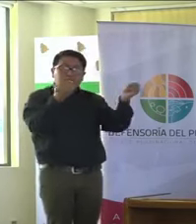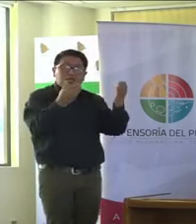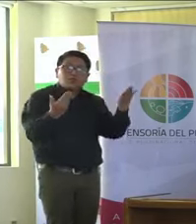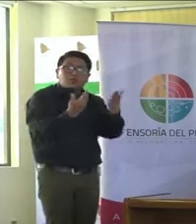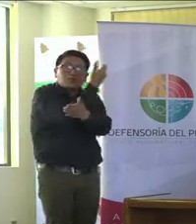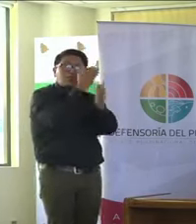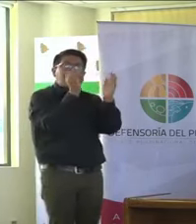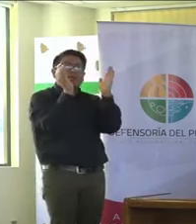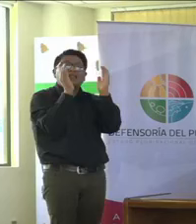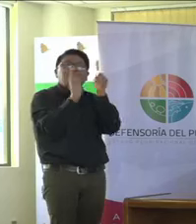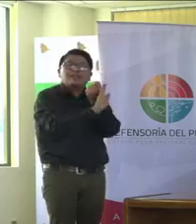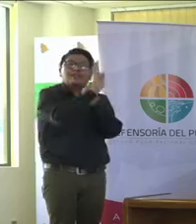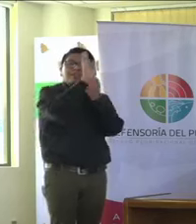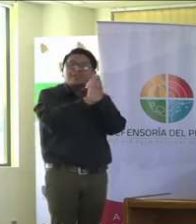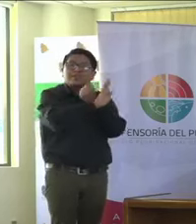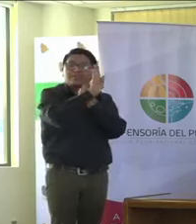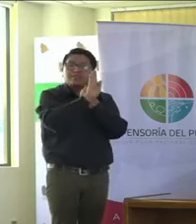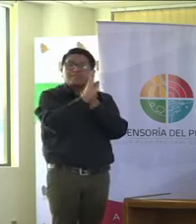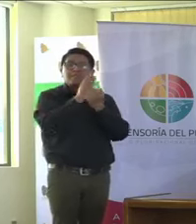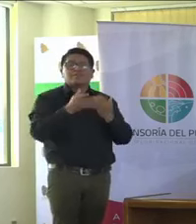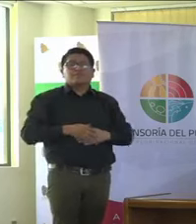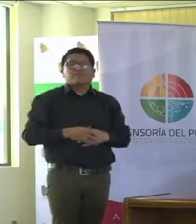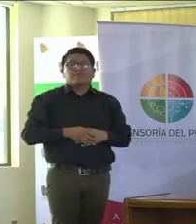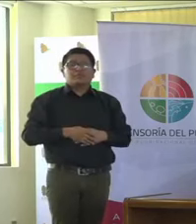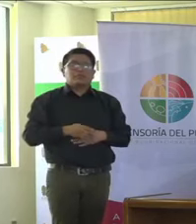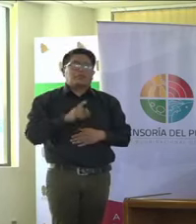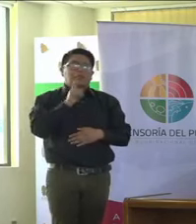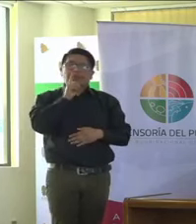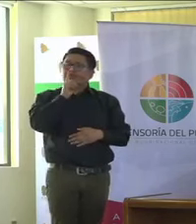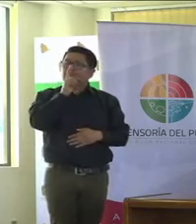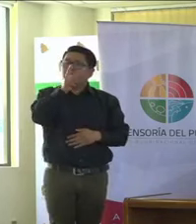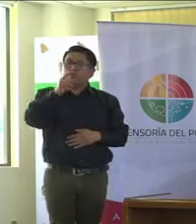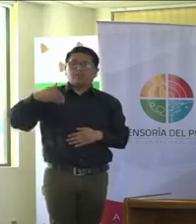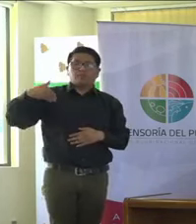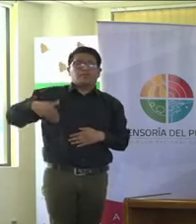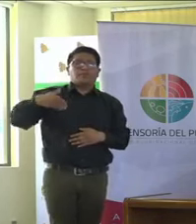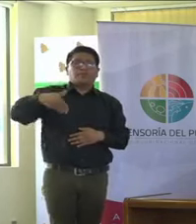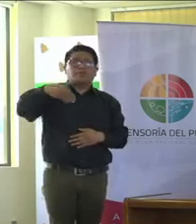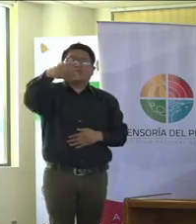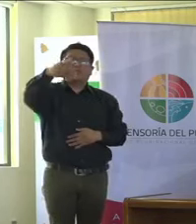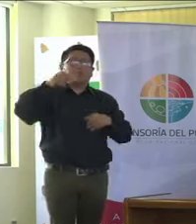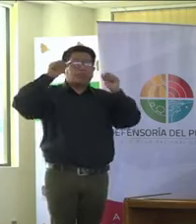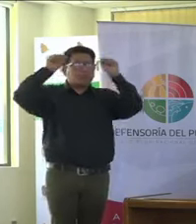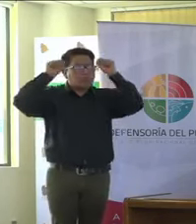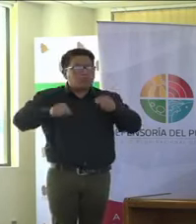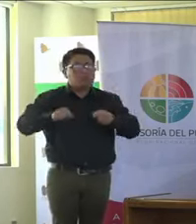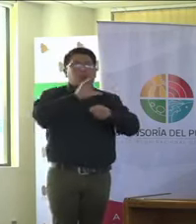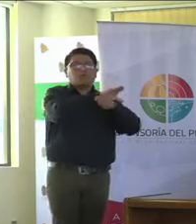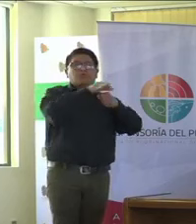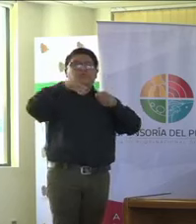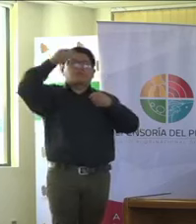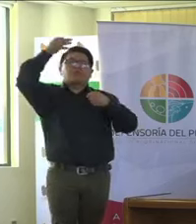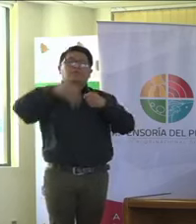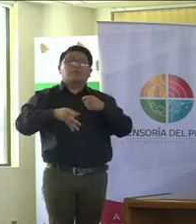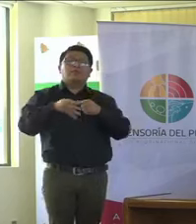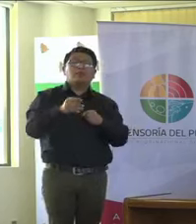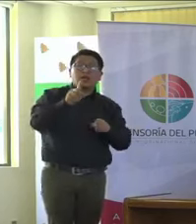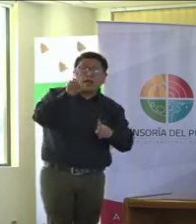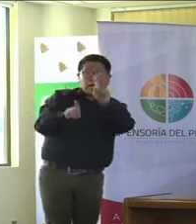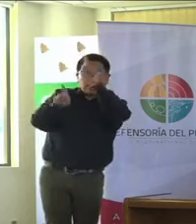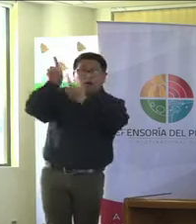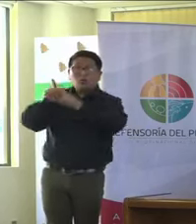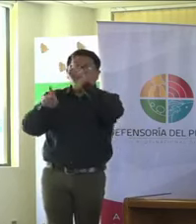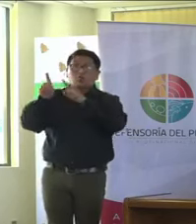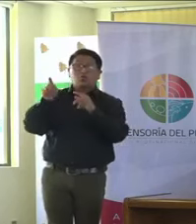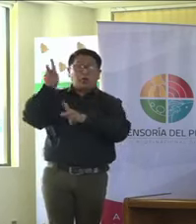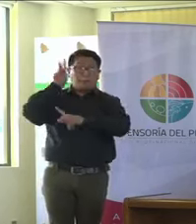nos garantiza de que podamos realmente cumplir nuestro objetivo, de que todas aquellas y aquellos usuarios y usuarias